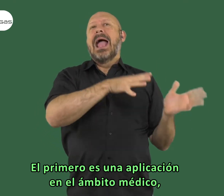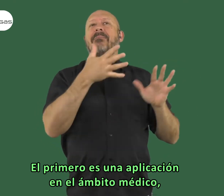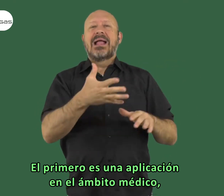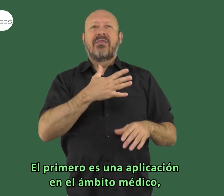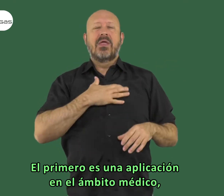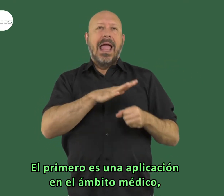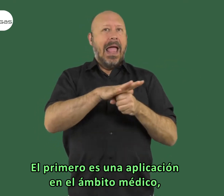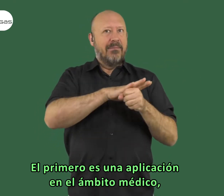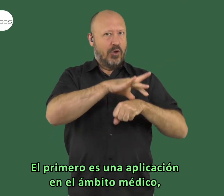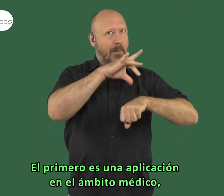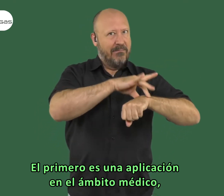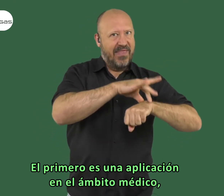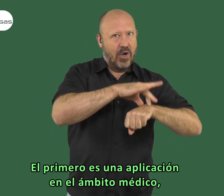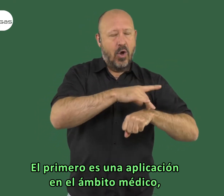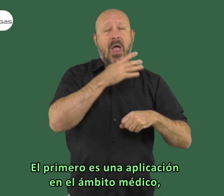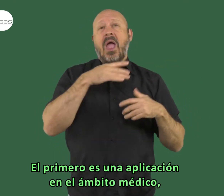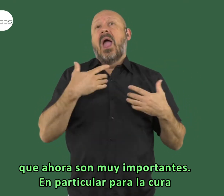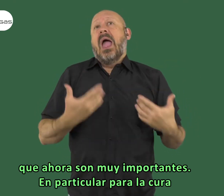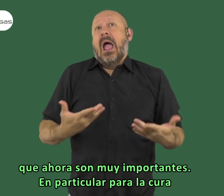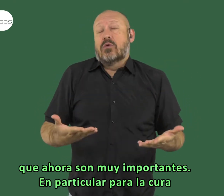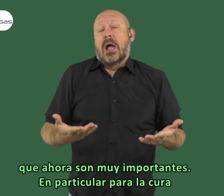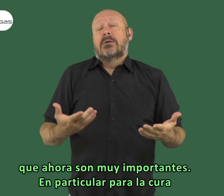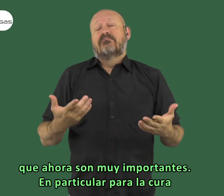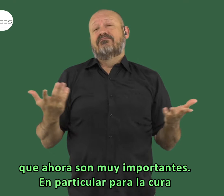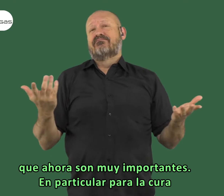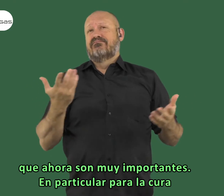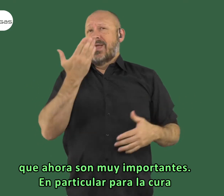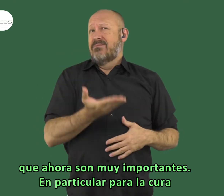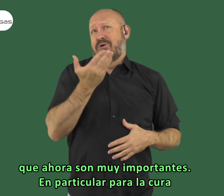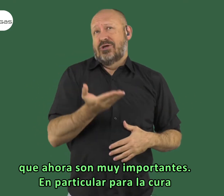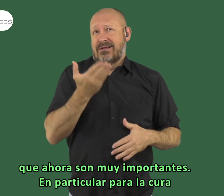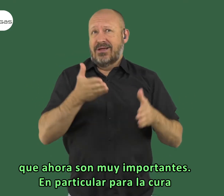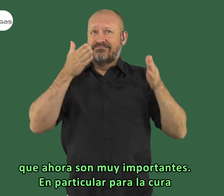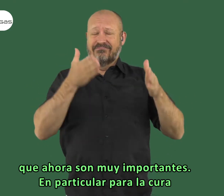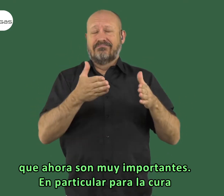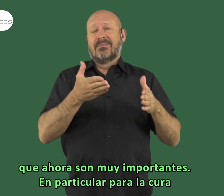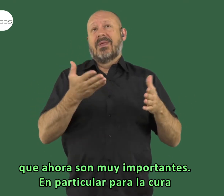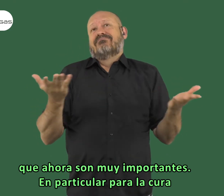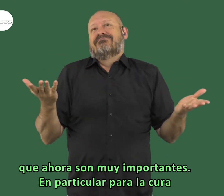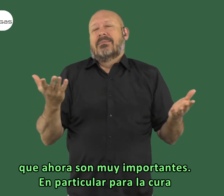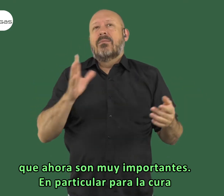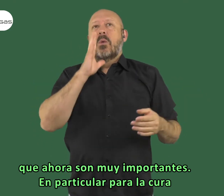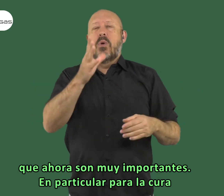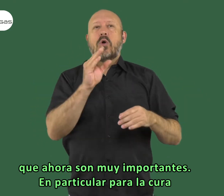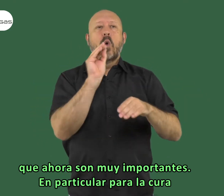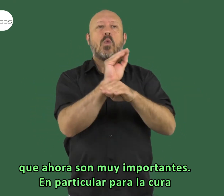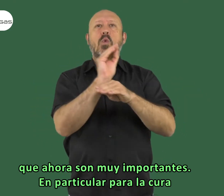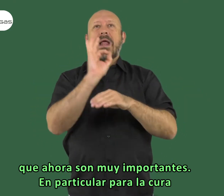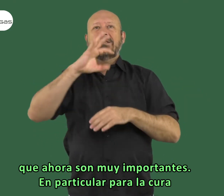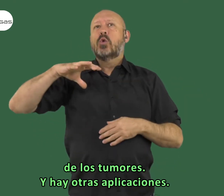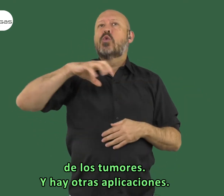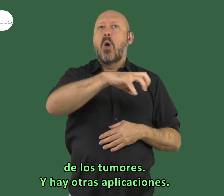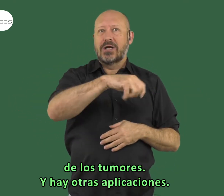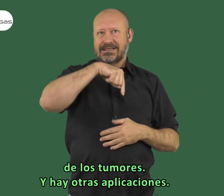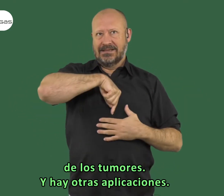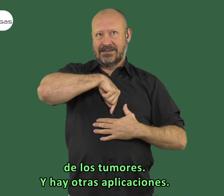son aplicaciones en ámbito médico, que ahora son muy importantes, en particular por la cura